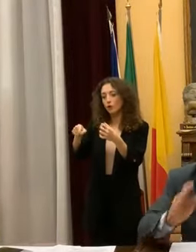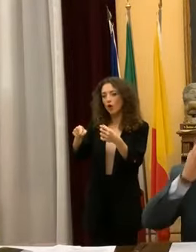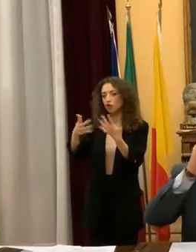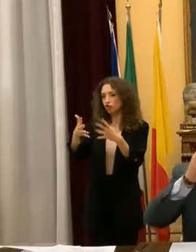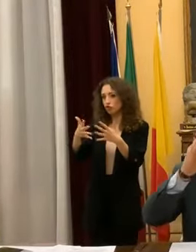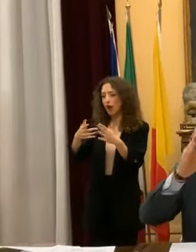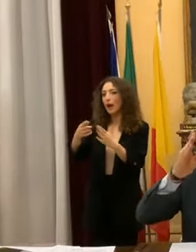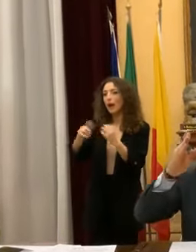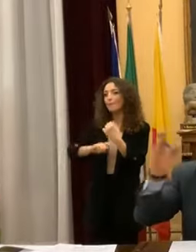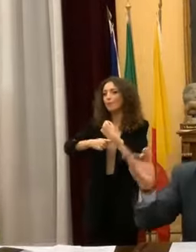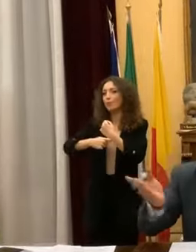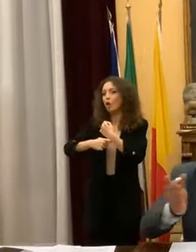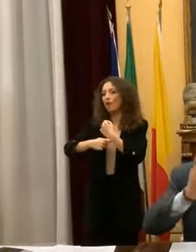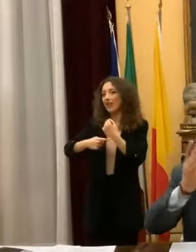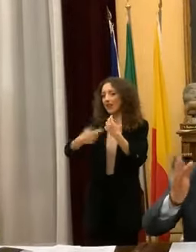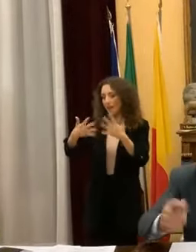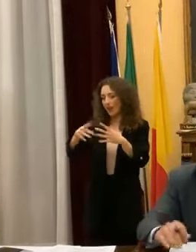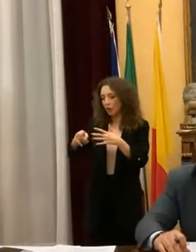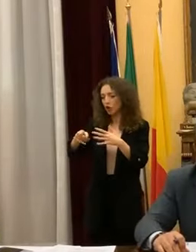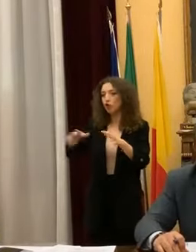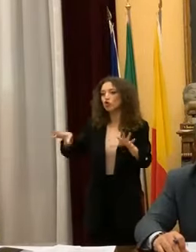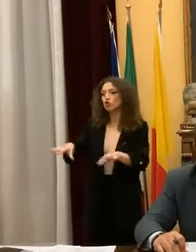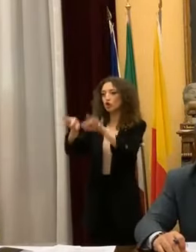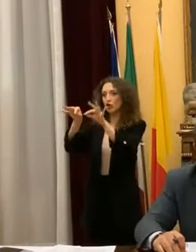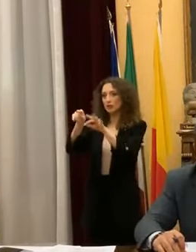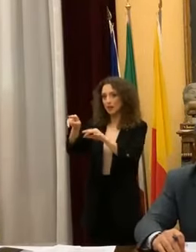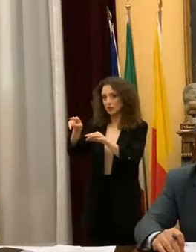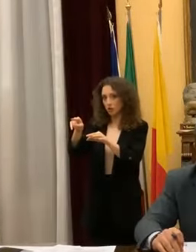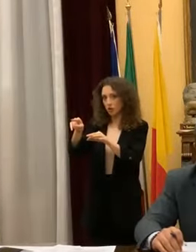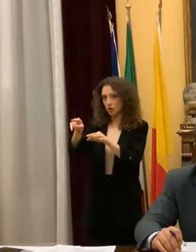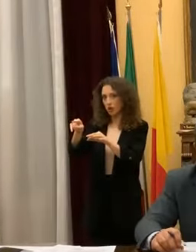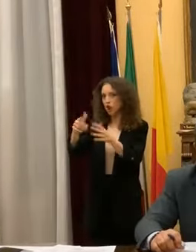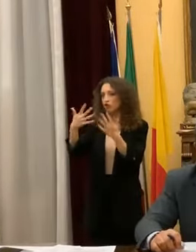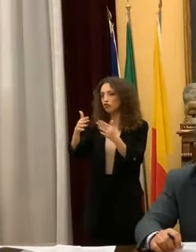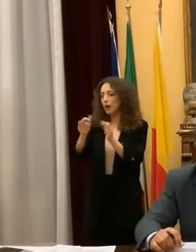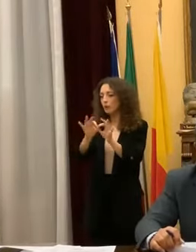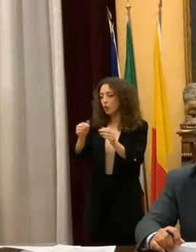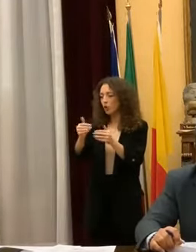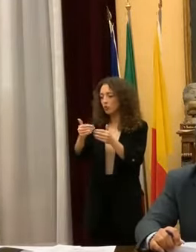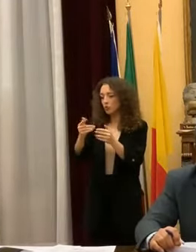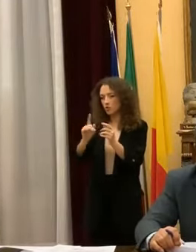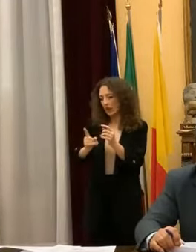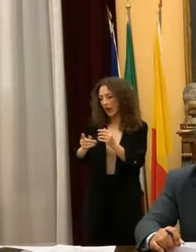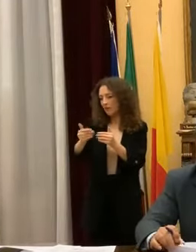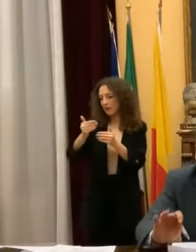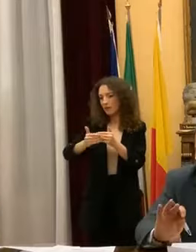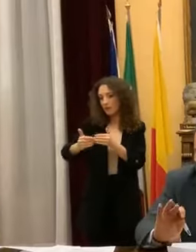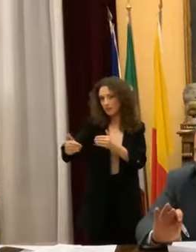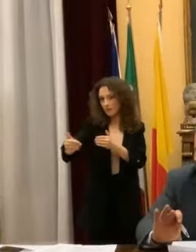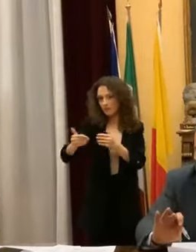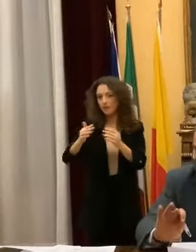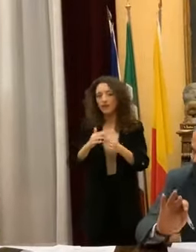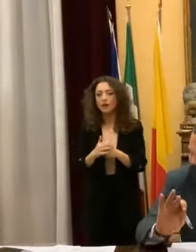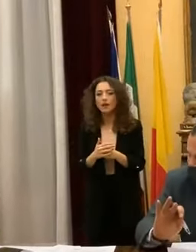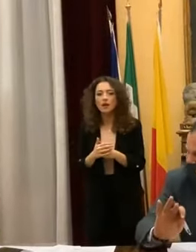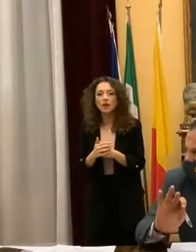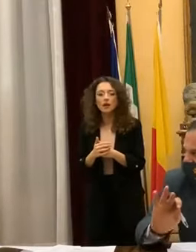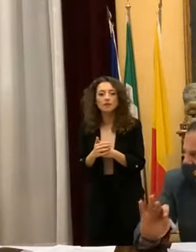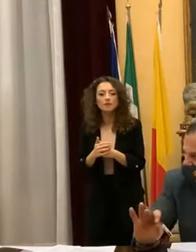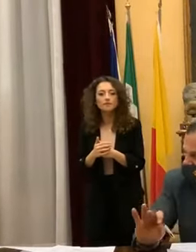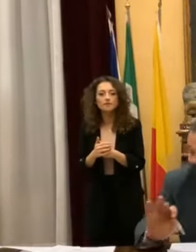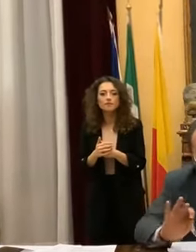Ormai tutti gli elementi sono messi in fila. E cioè che c'è stata una connivenza. Un procedimento